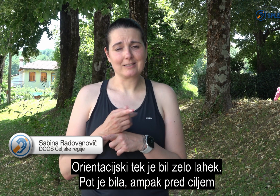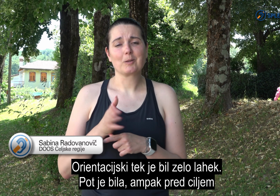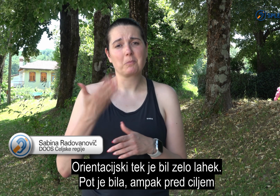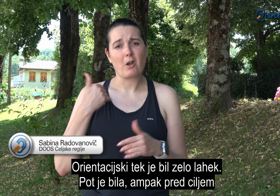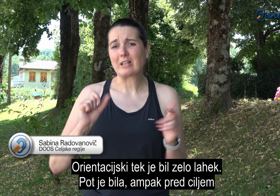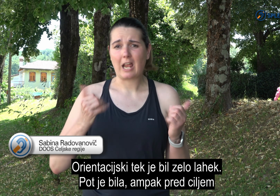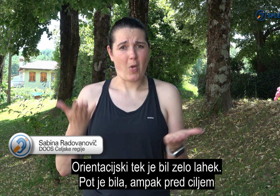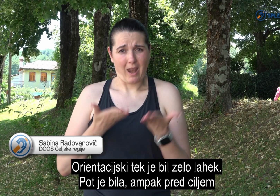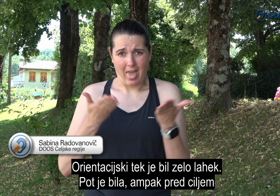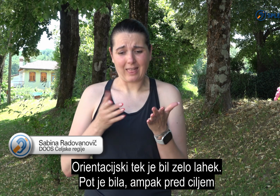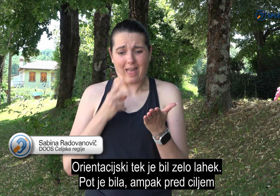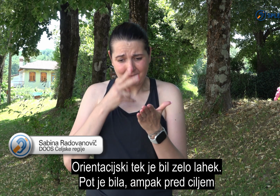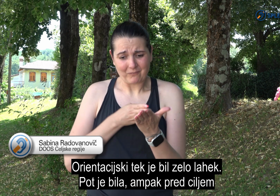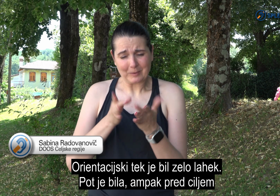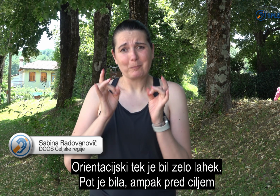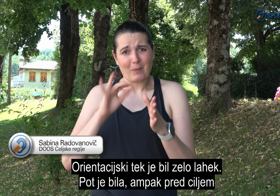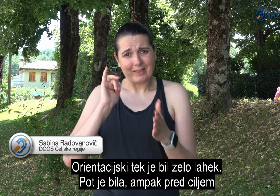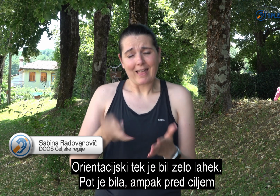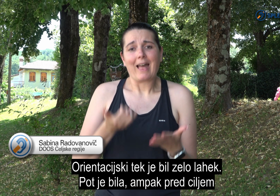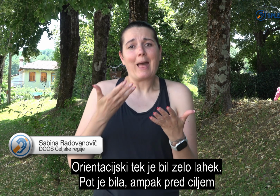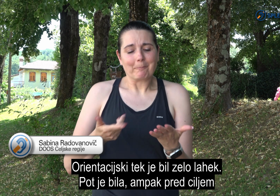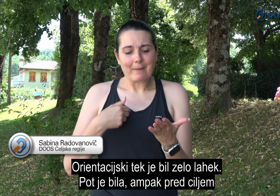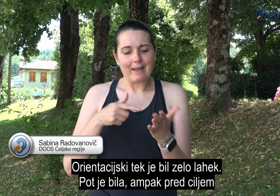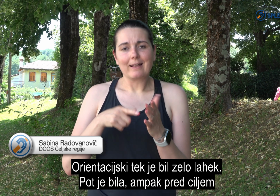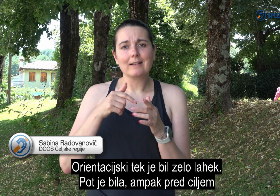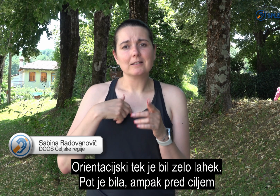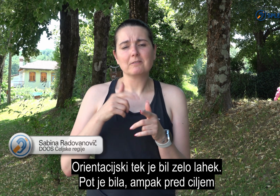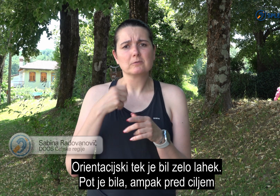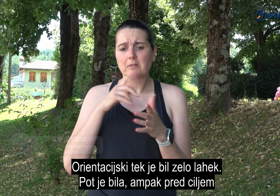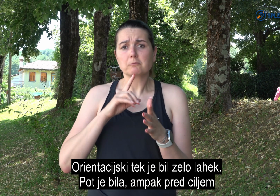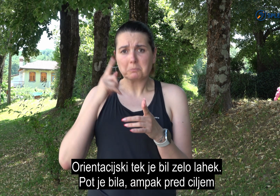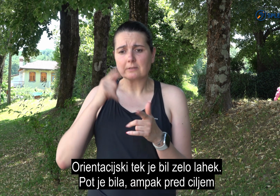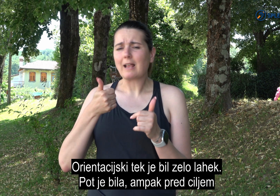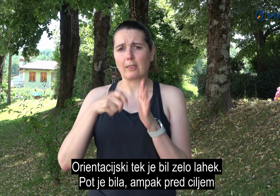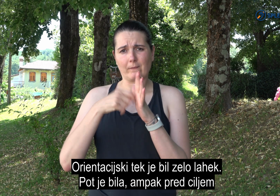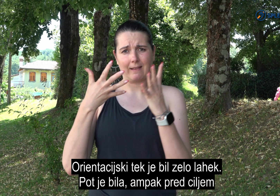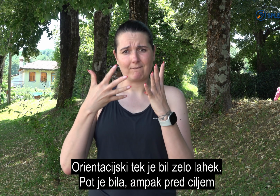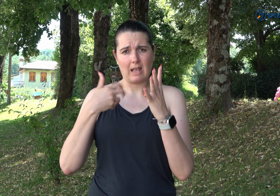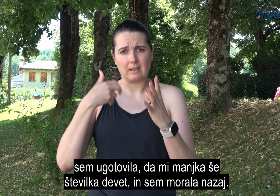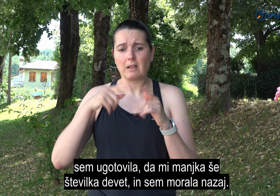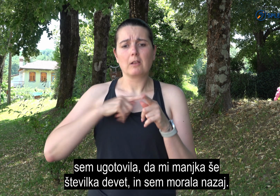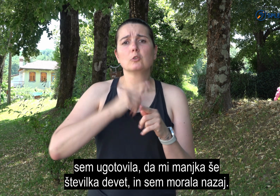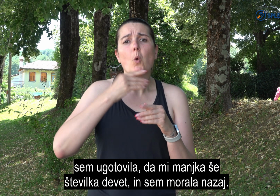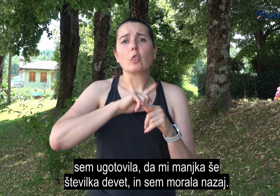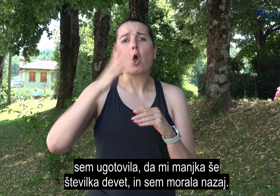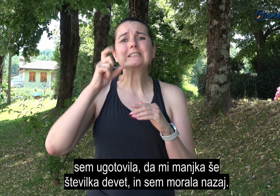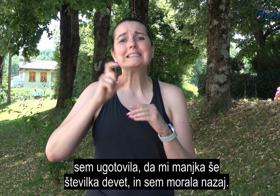Orientacijski tek je bil zelo lahek. Pot je bila, ampak pred ciljem sem ugotovila, da mi manjka še številka 9 in sem